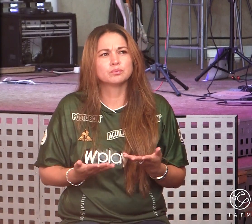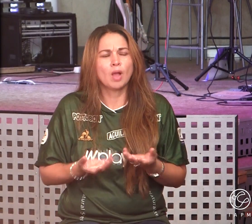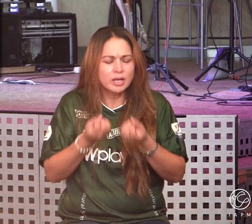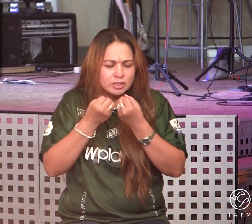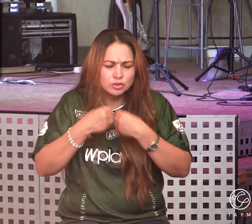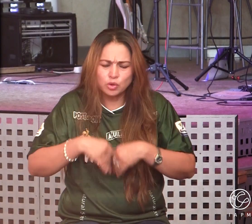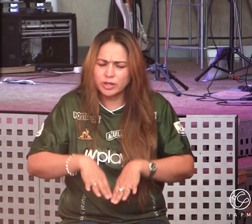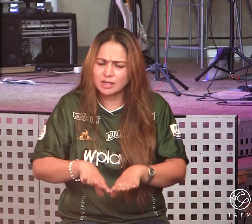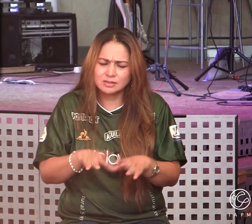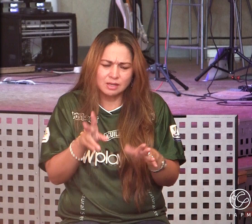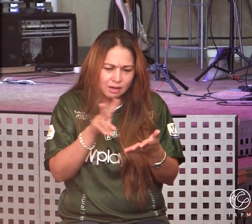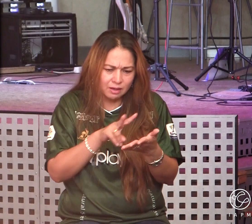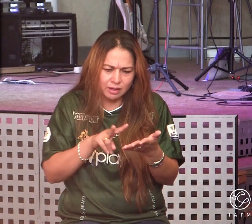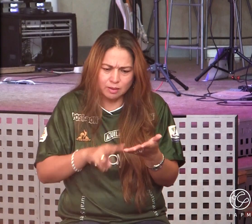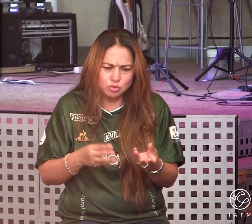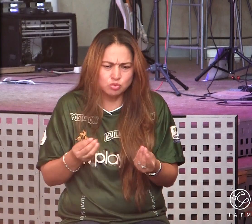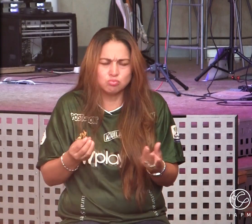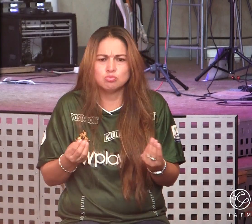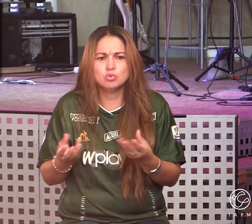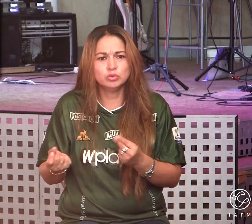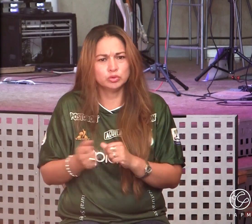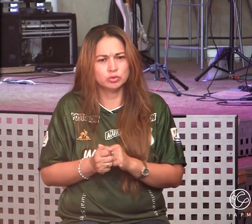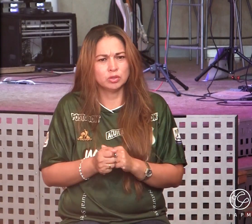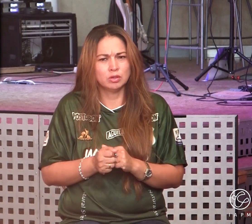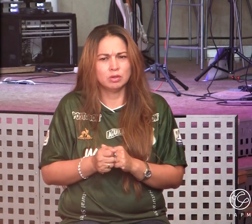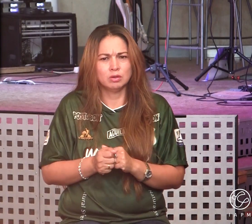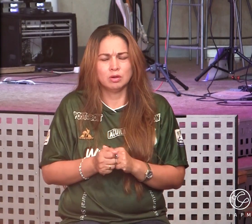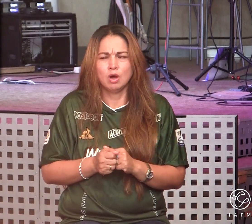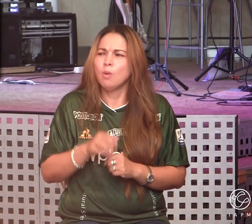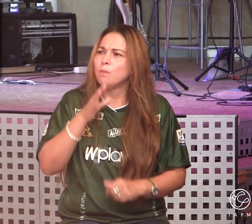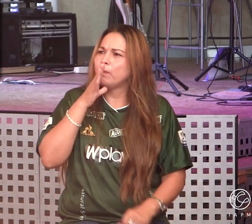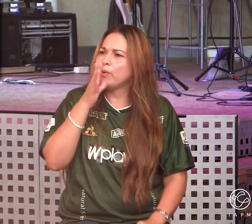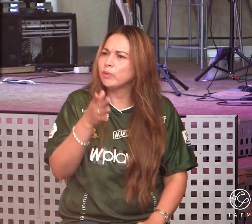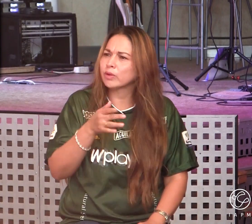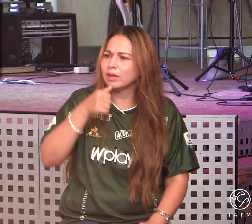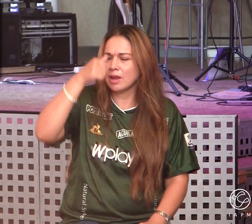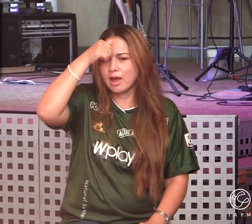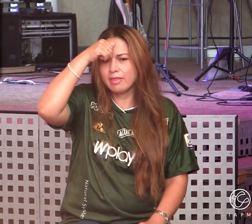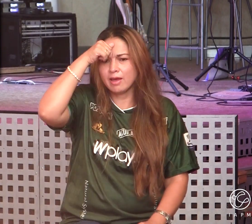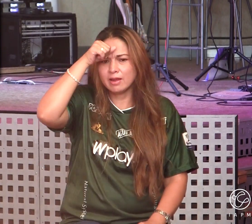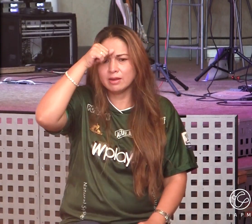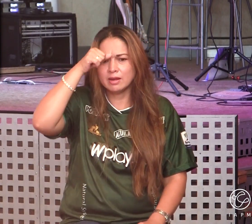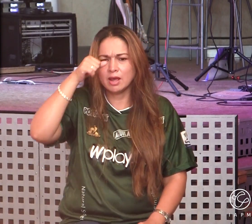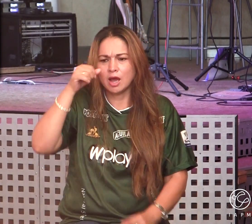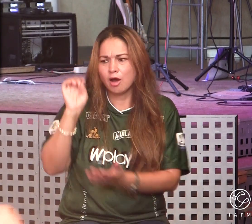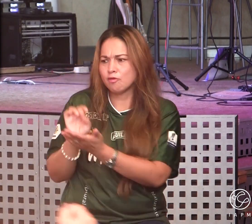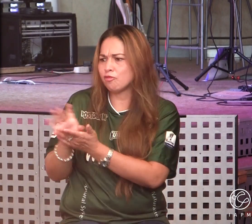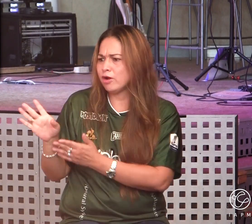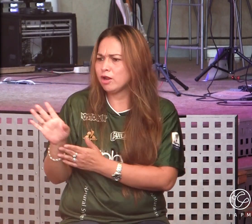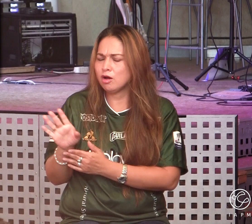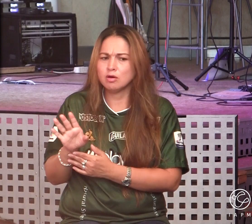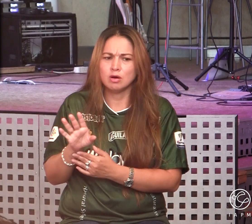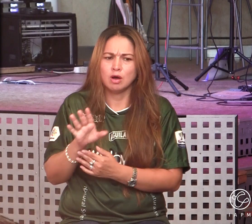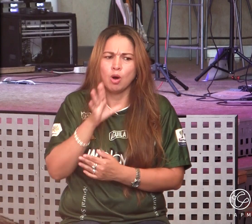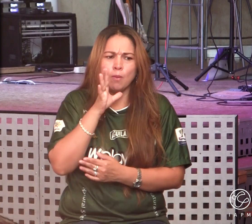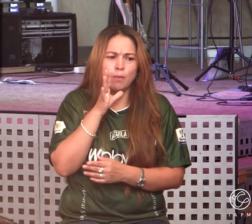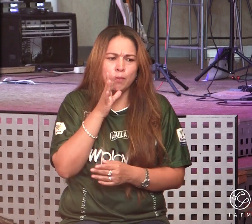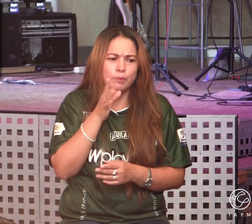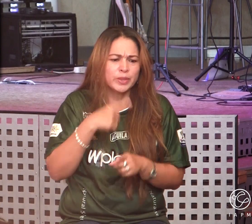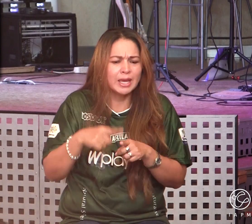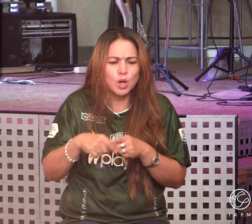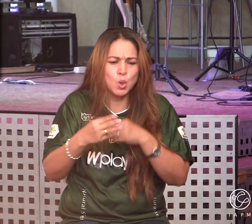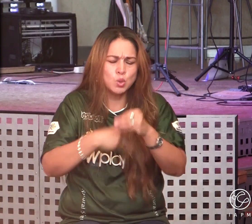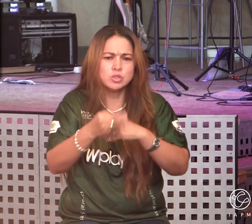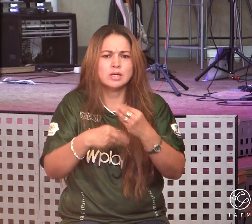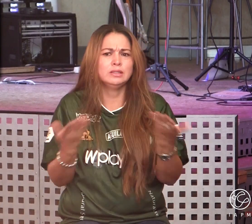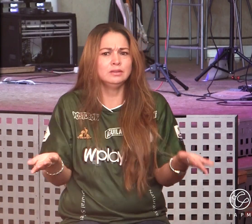por descontado. ¿Qué fue lo que pasó realmente? ¿Qué fue lo que Adán hizo? ¿Por qué el asunto se torna tan serio? Por ahora recíbeme esto, Adán